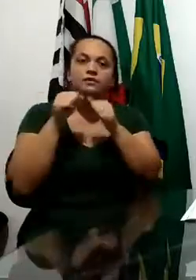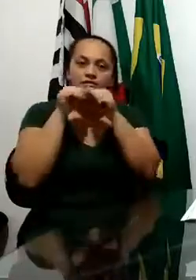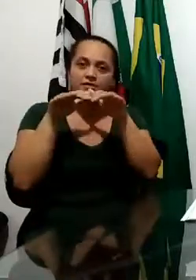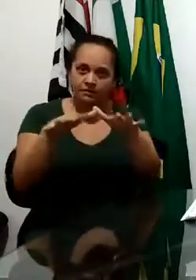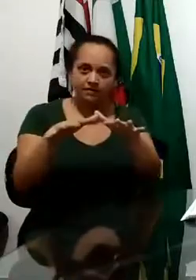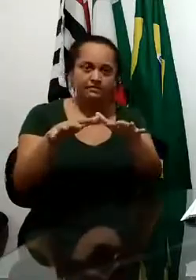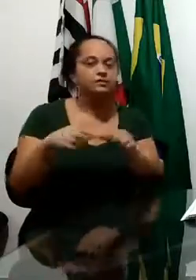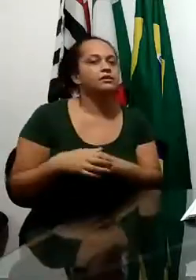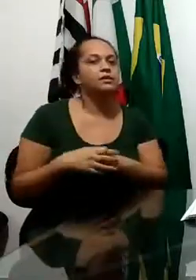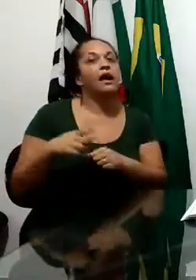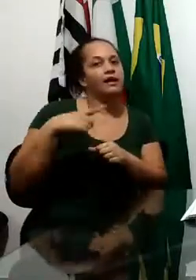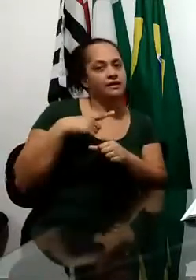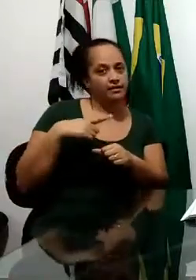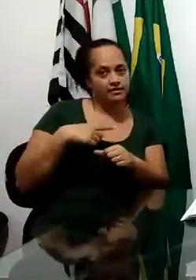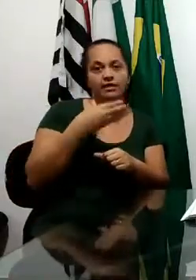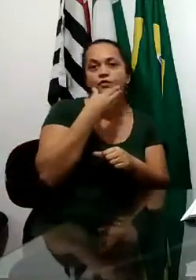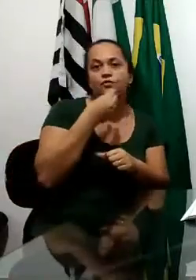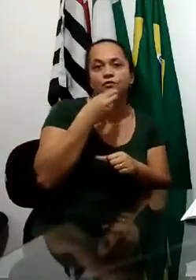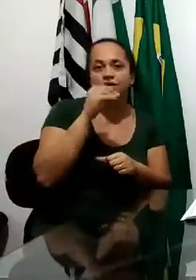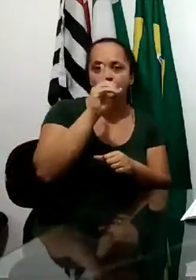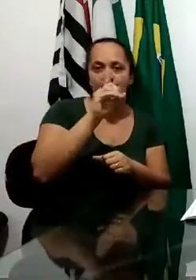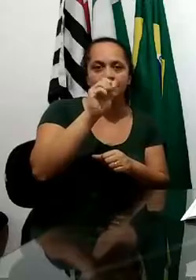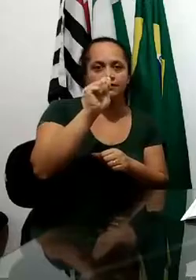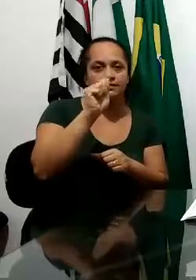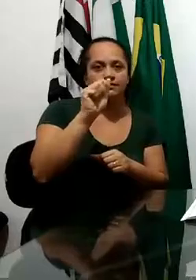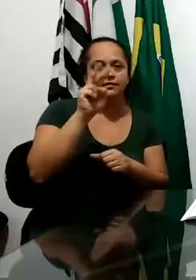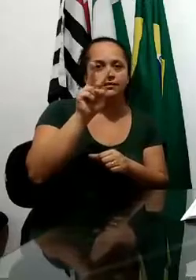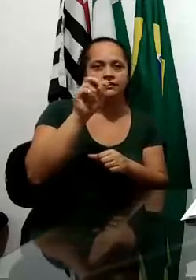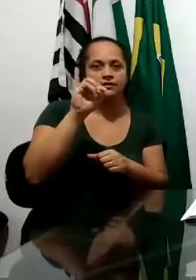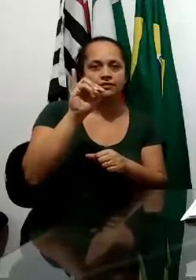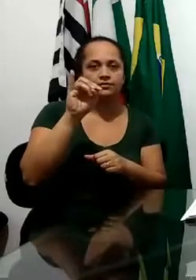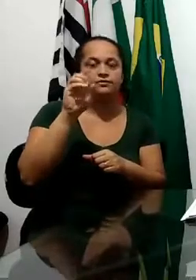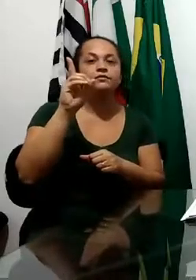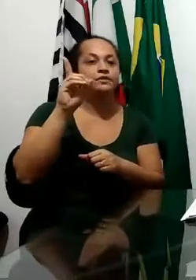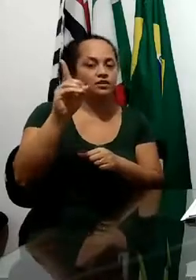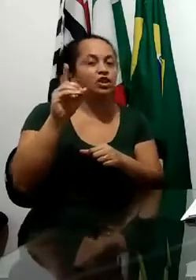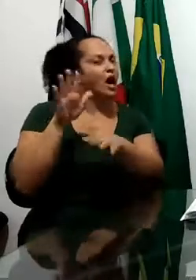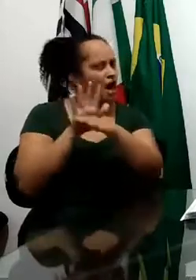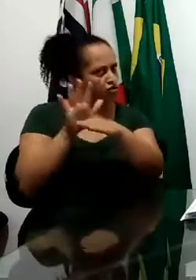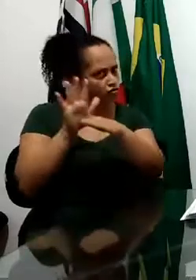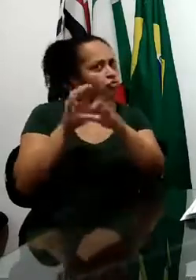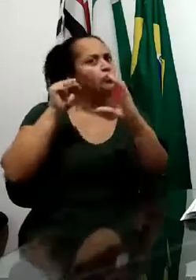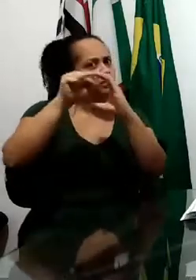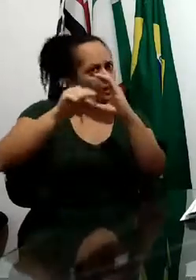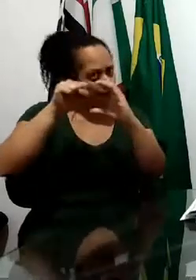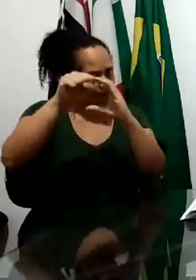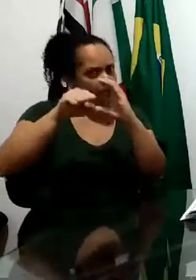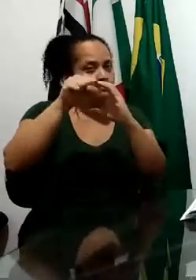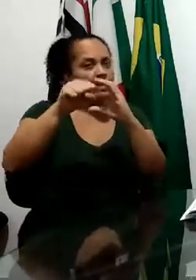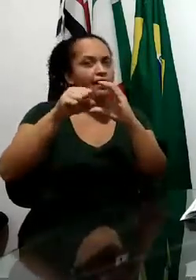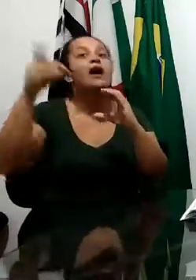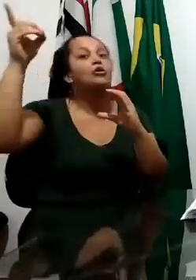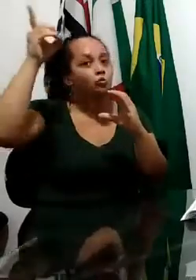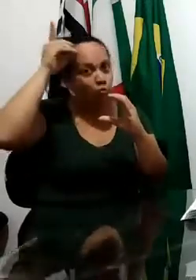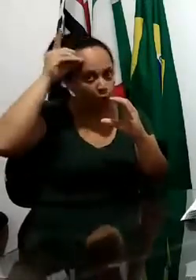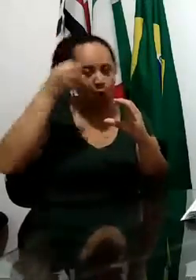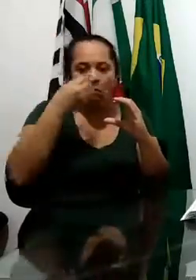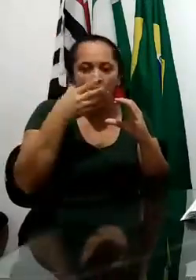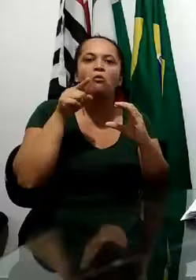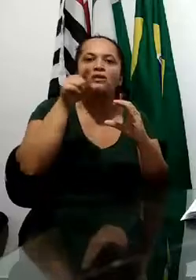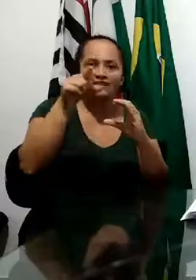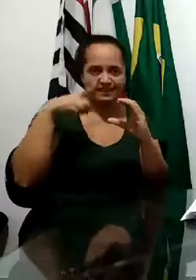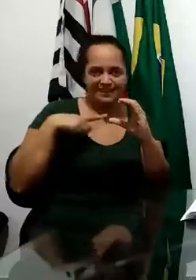o David fazendo um trabalho bacana, fazendo a gravação das lives, é uma habilidade que Deus deu